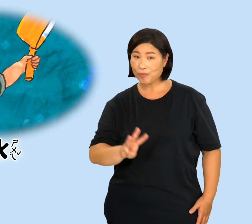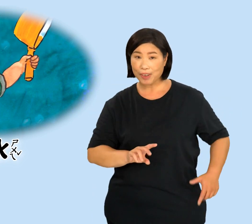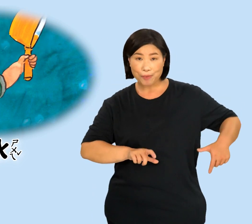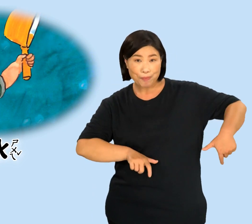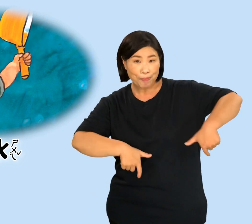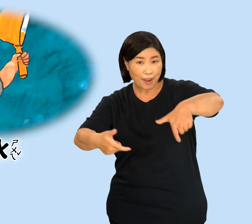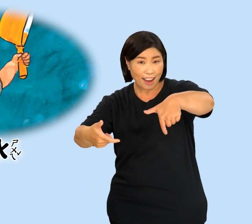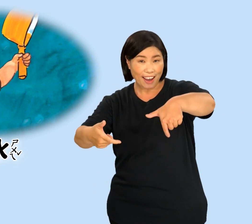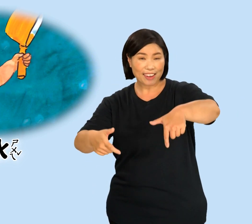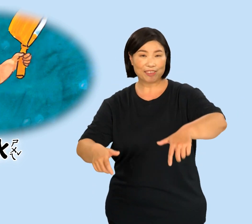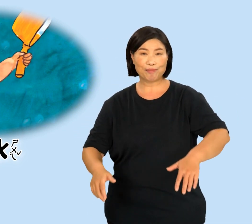泼水。